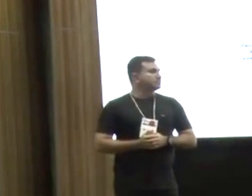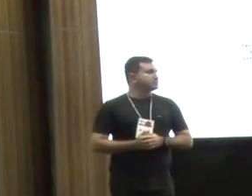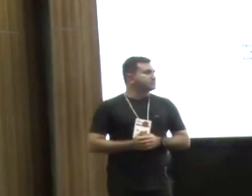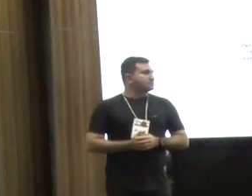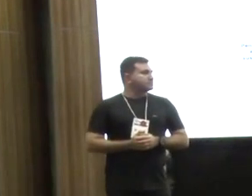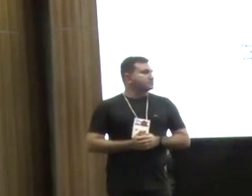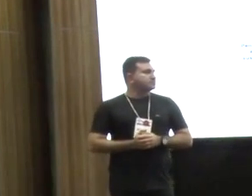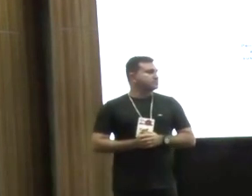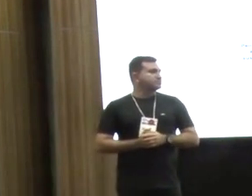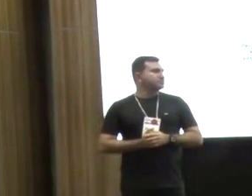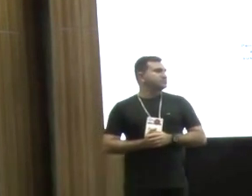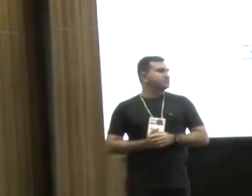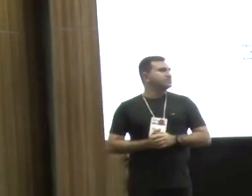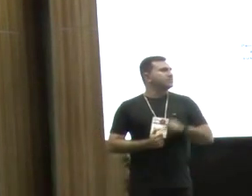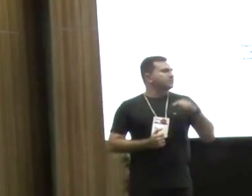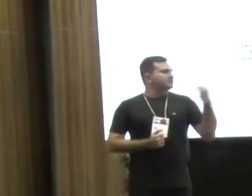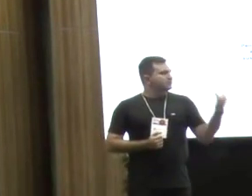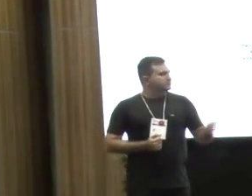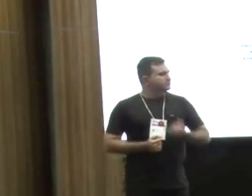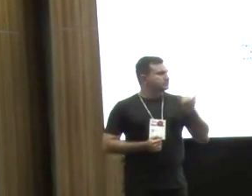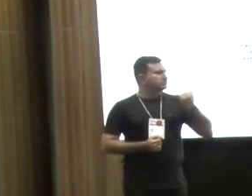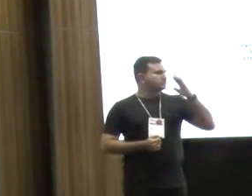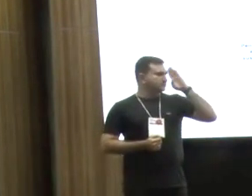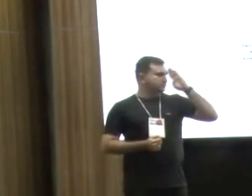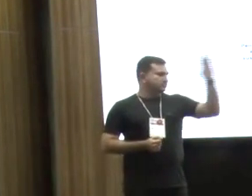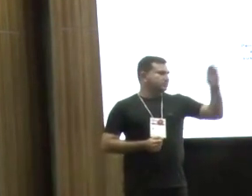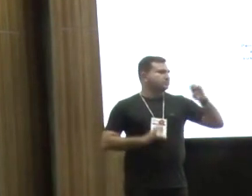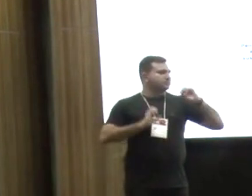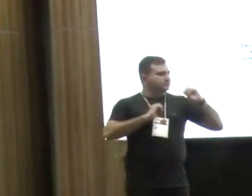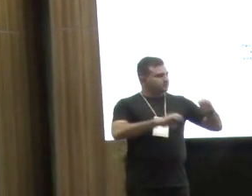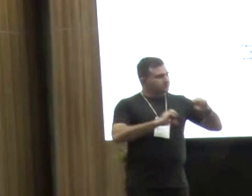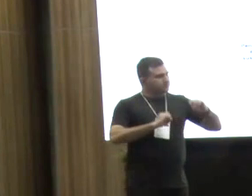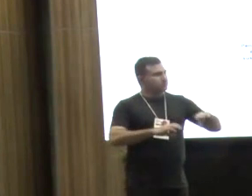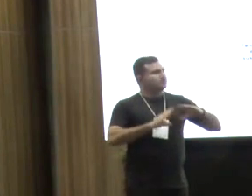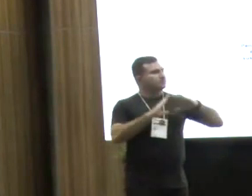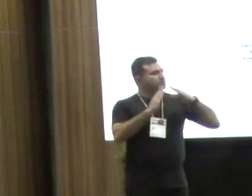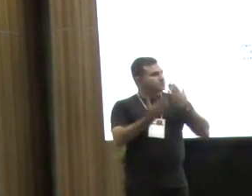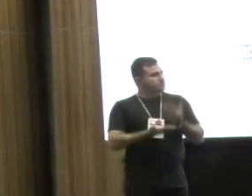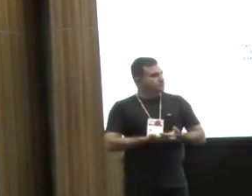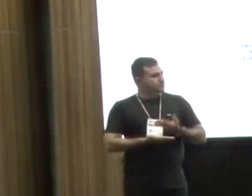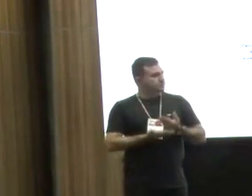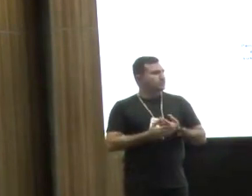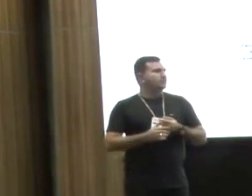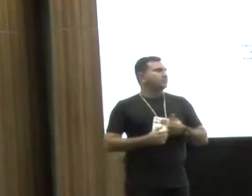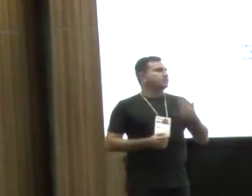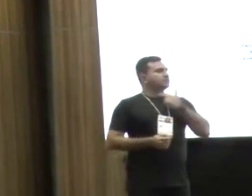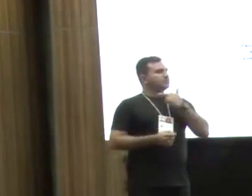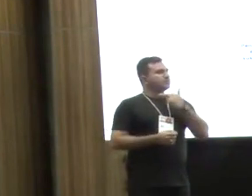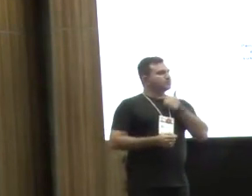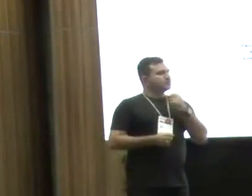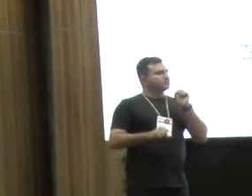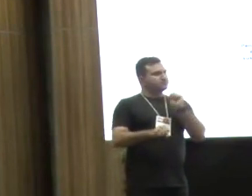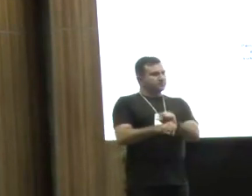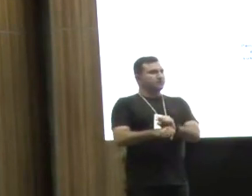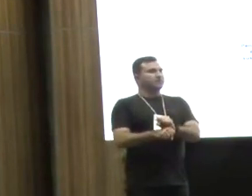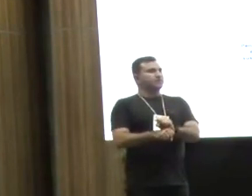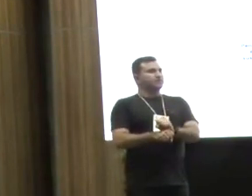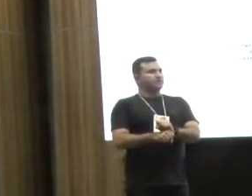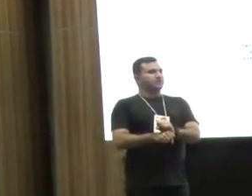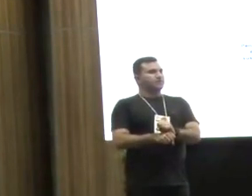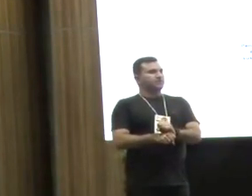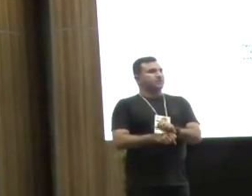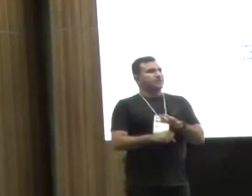vazão à criatividade. A educação, a escola, ela não pode ser um